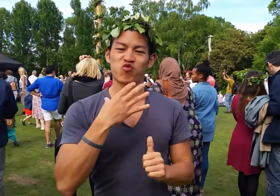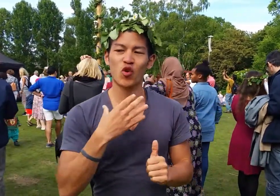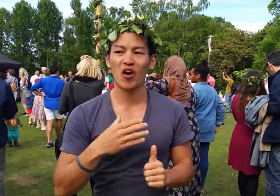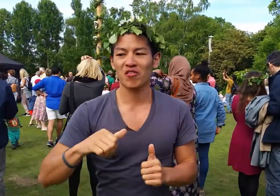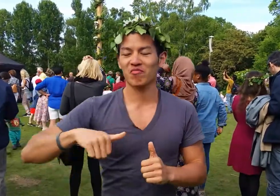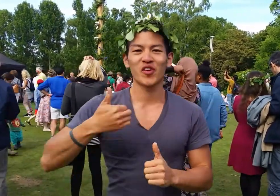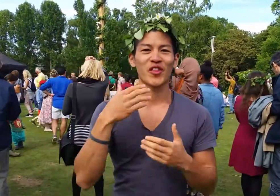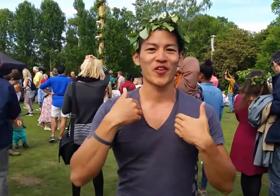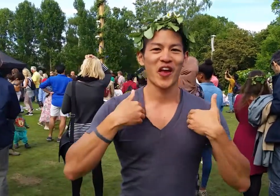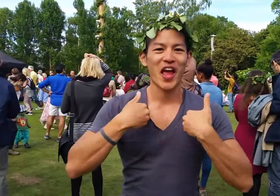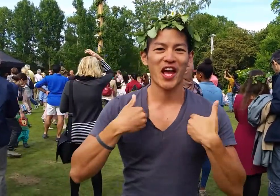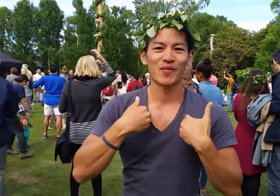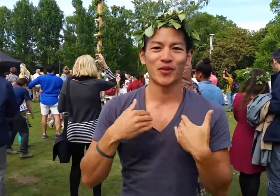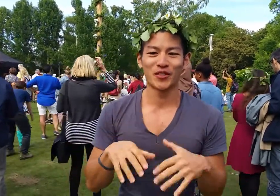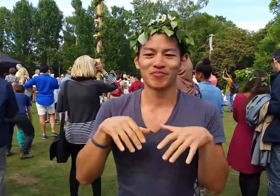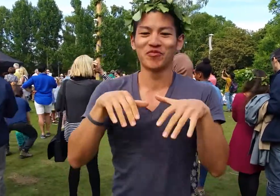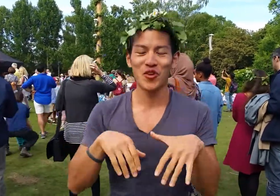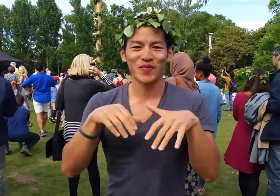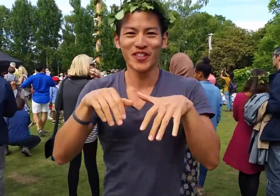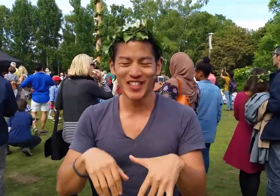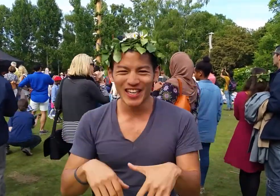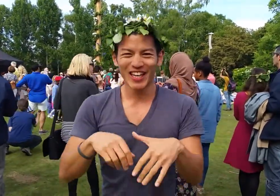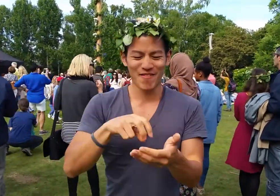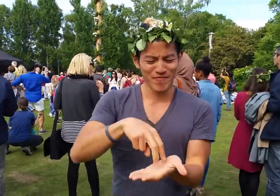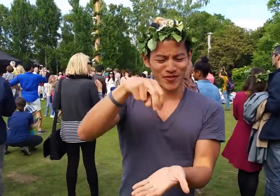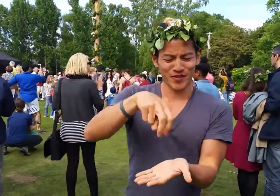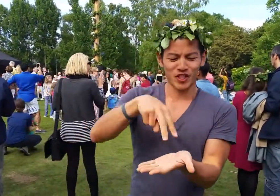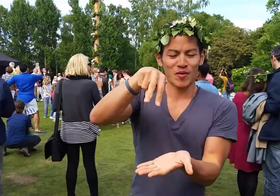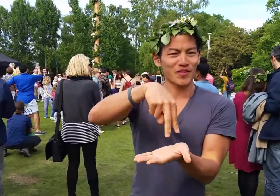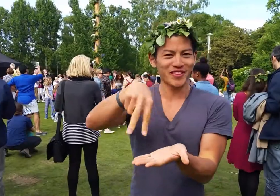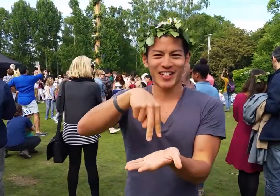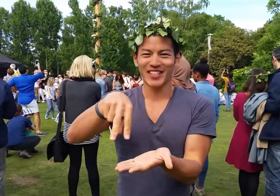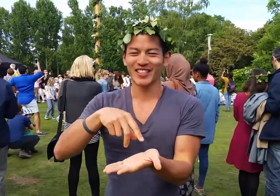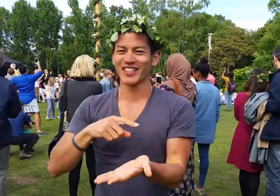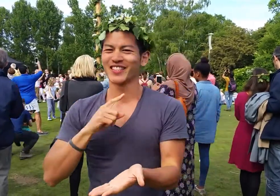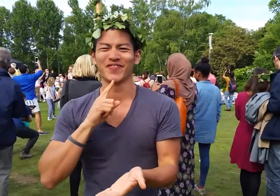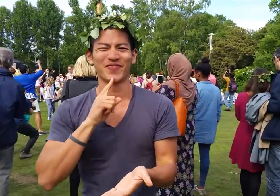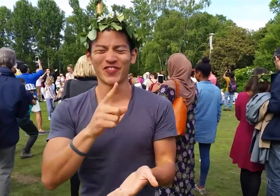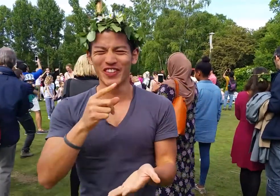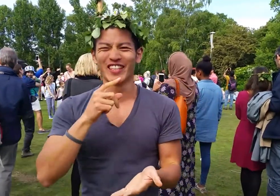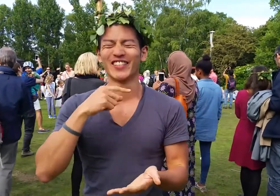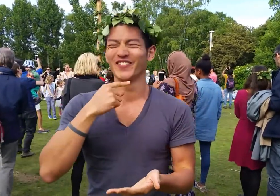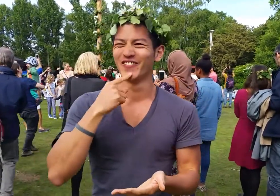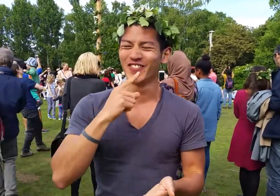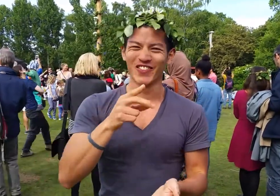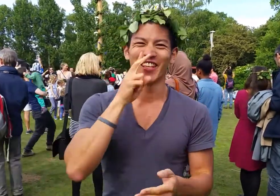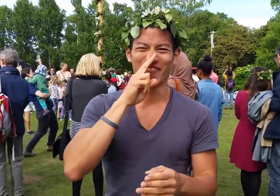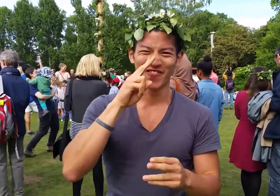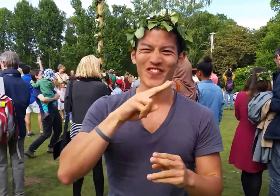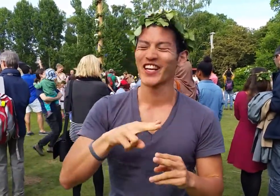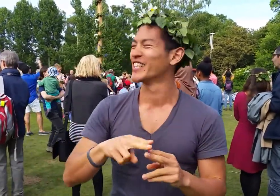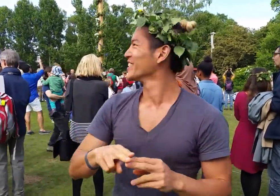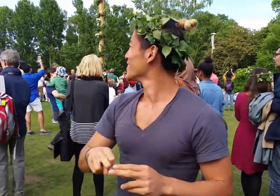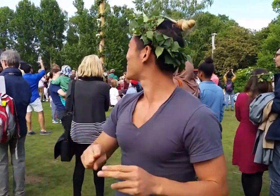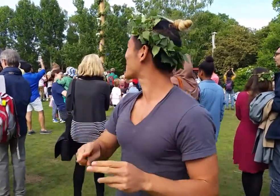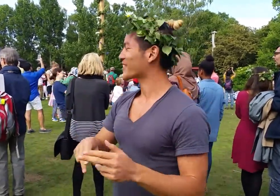Jag jag har hennes sakta slå. Jag har